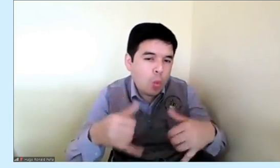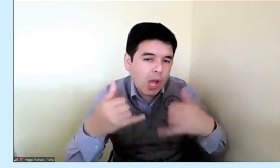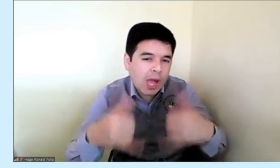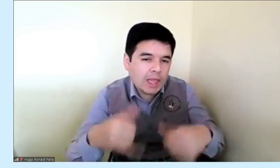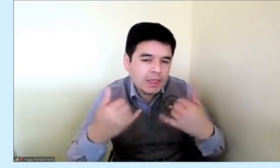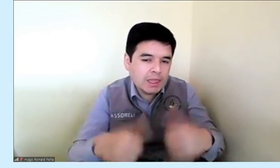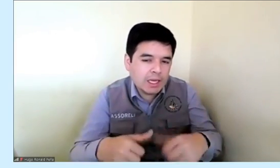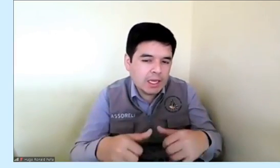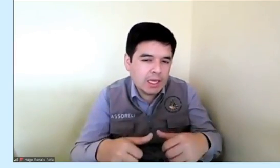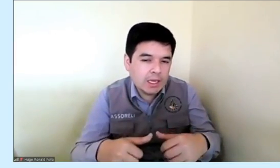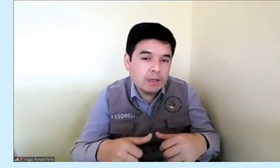¿Cuántos juguetes?